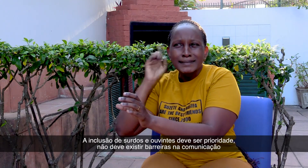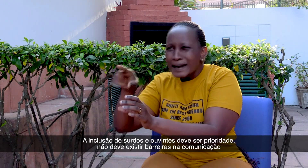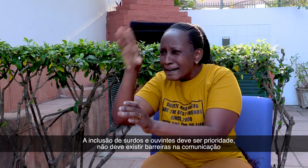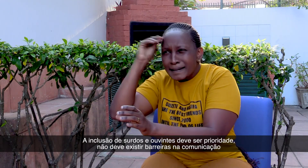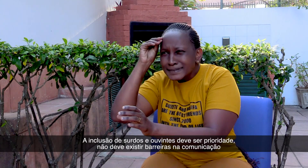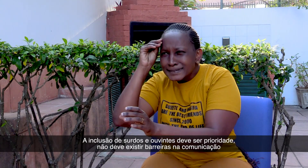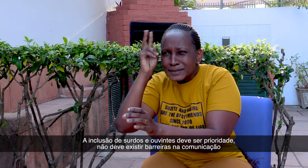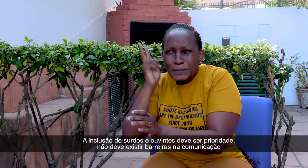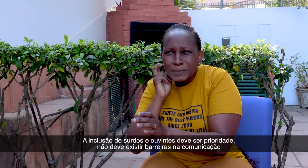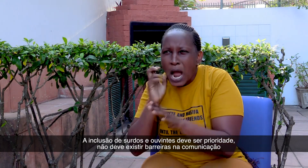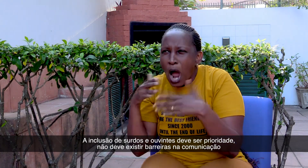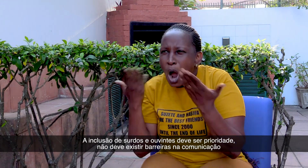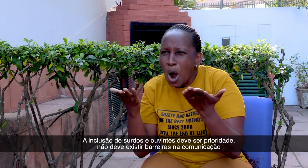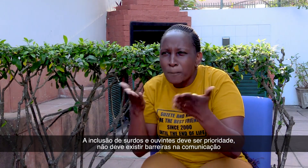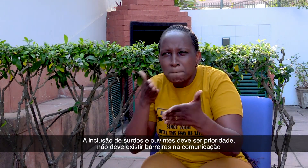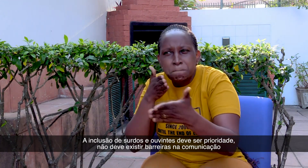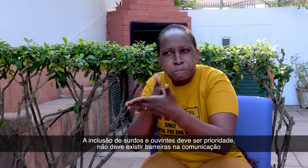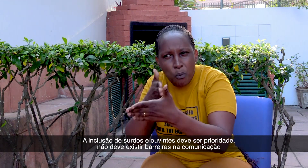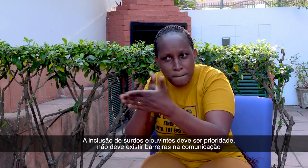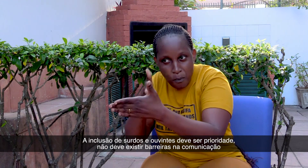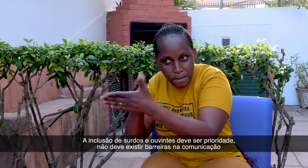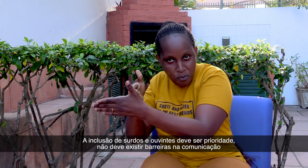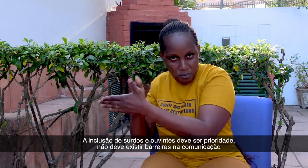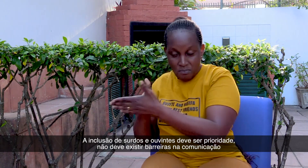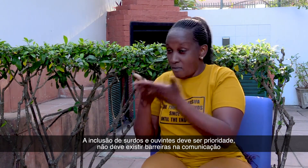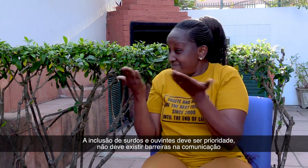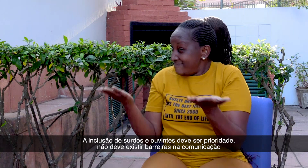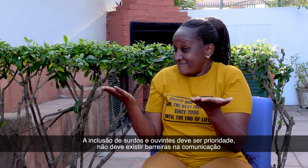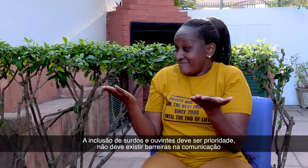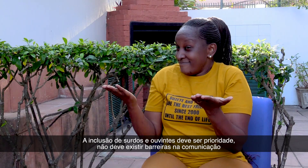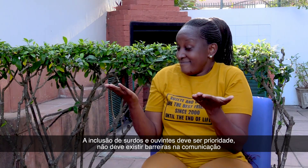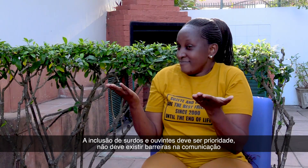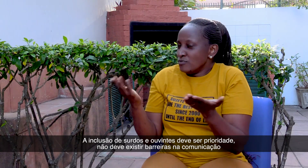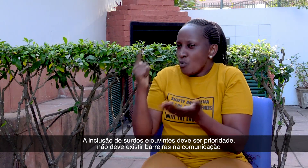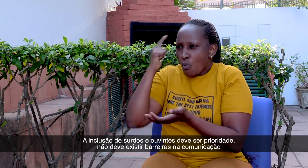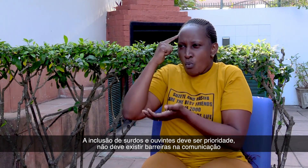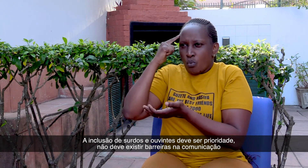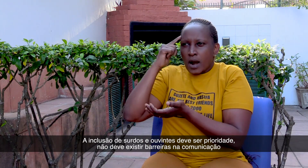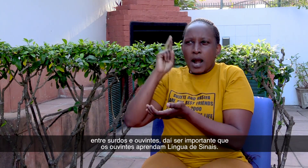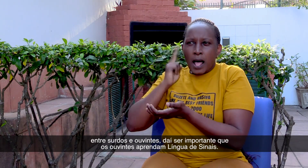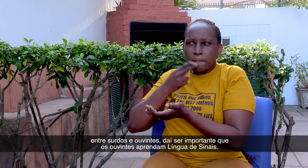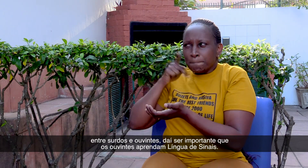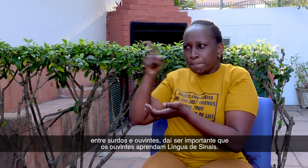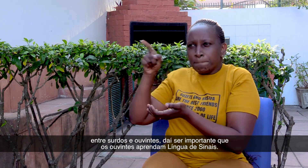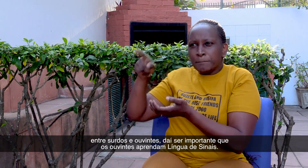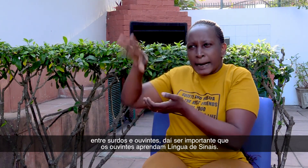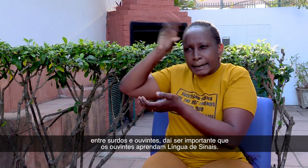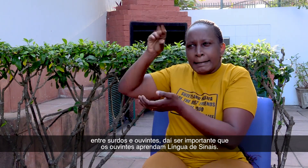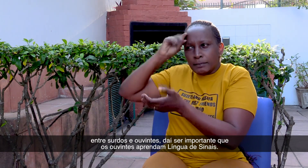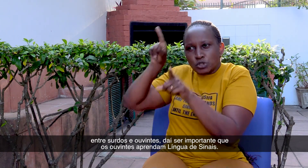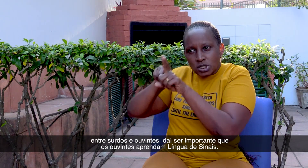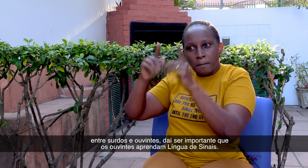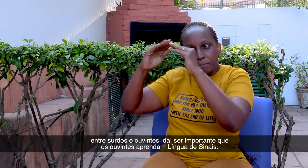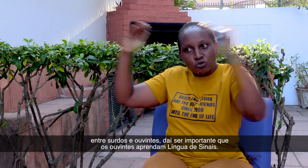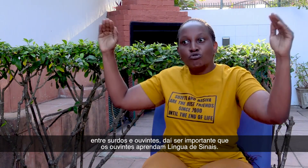A inclusão de surdos e ouvintes deve ser prioridade. Não deve existir barreiras na comunicação entre surdos e